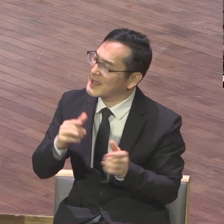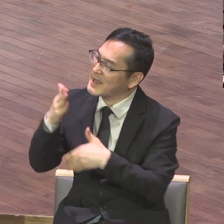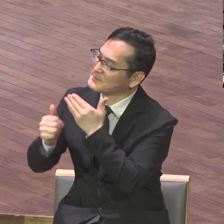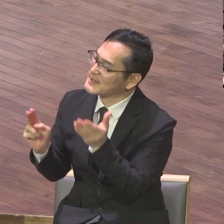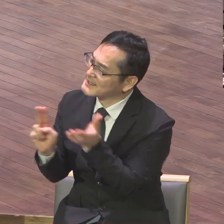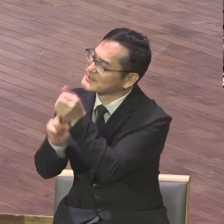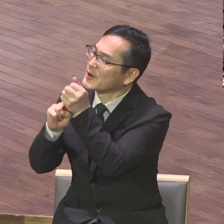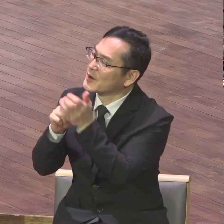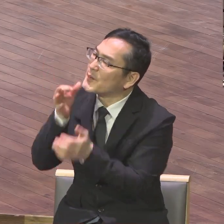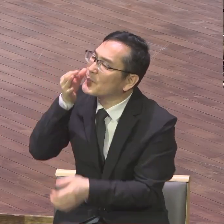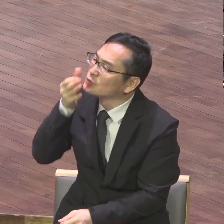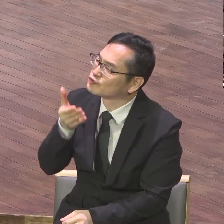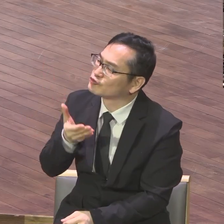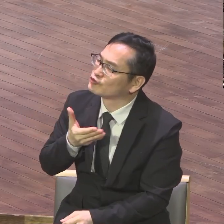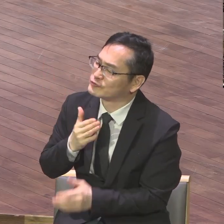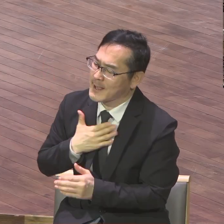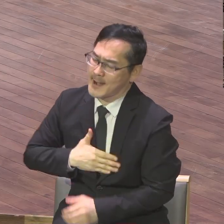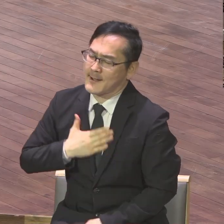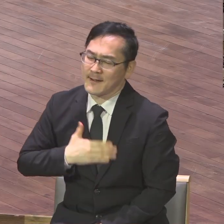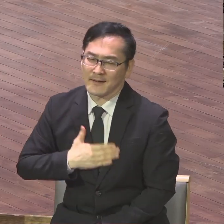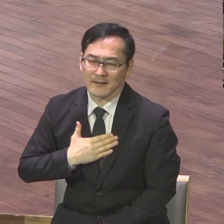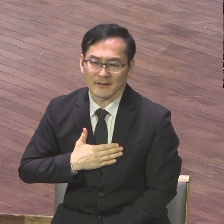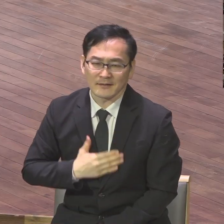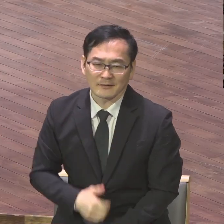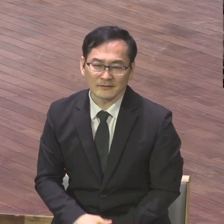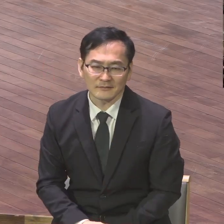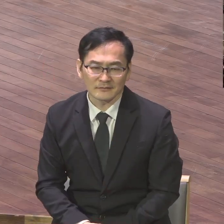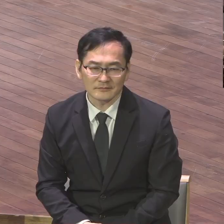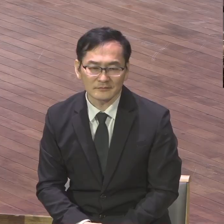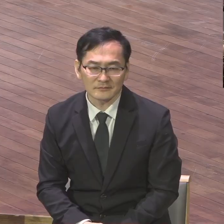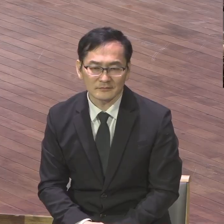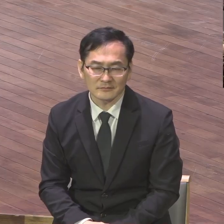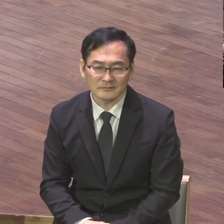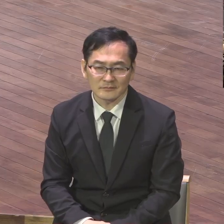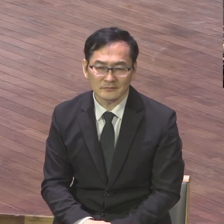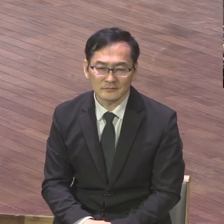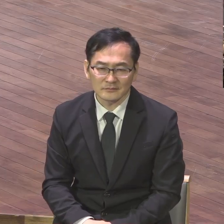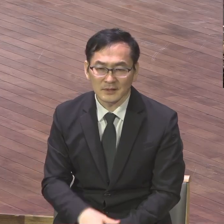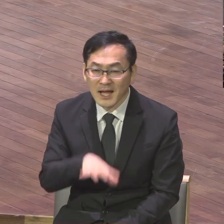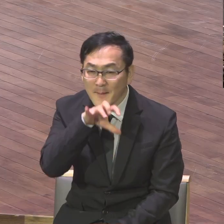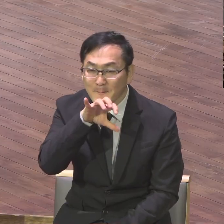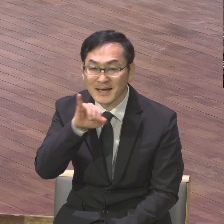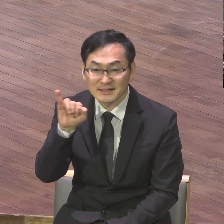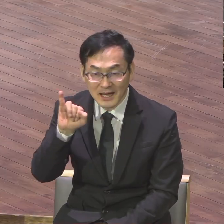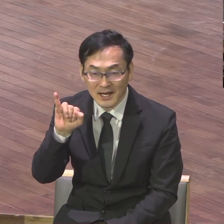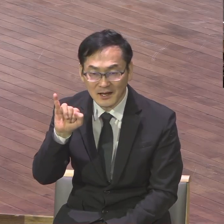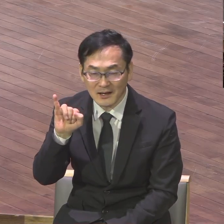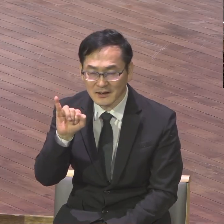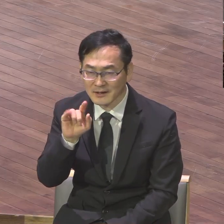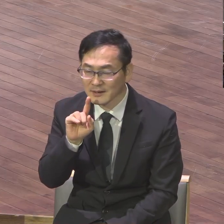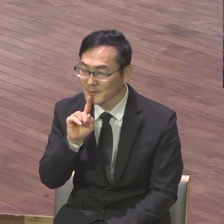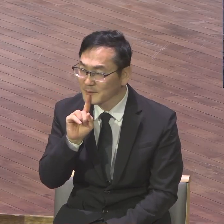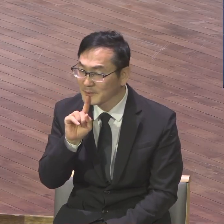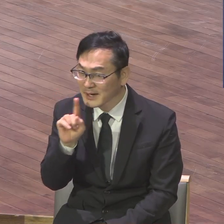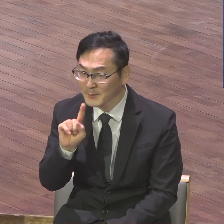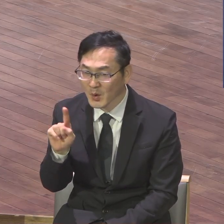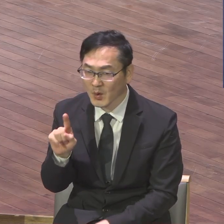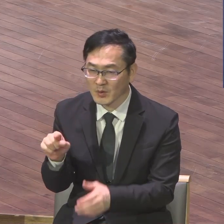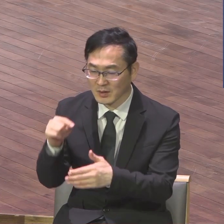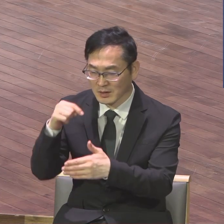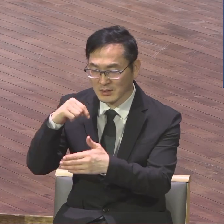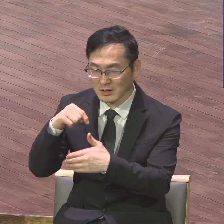주실 줄을 아나이다. 자, 마르다의 이 반응을 보면요, 믿음이